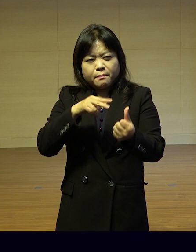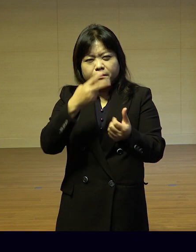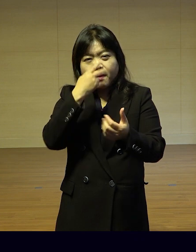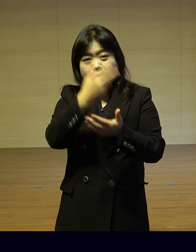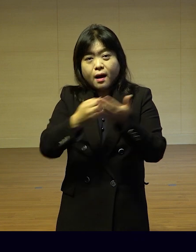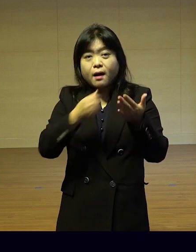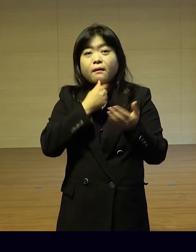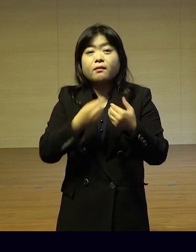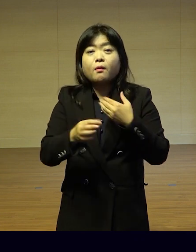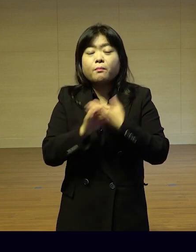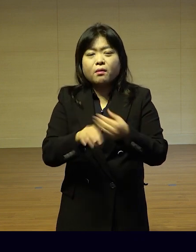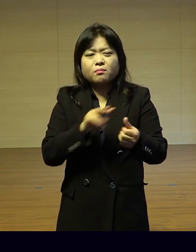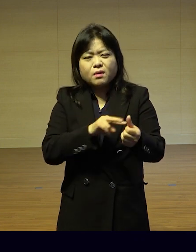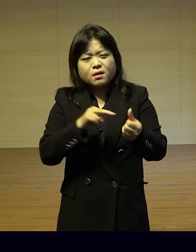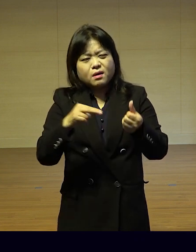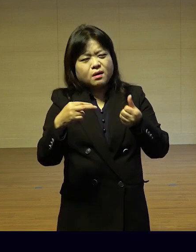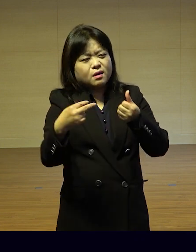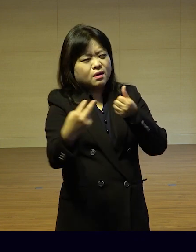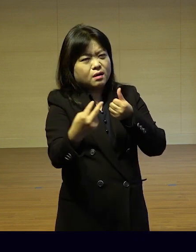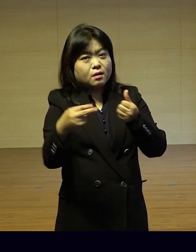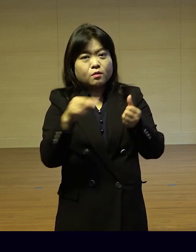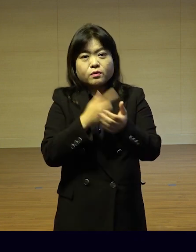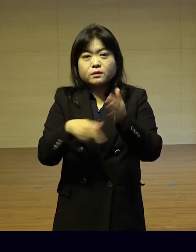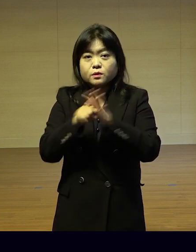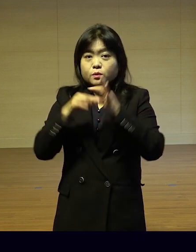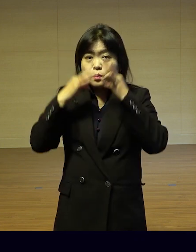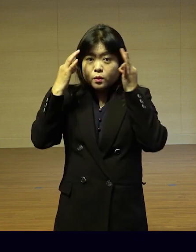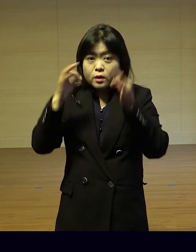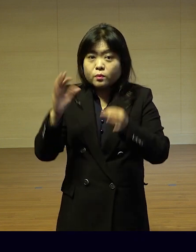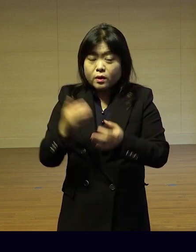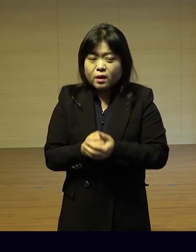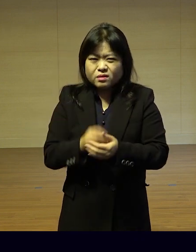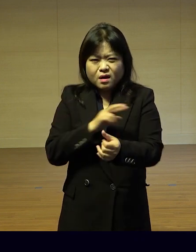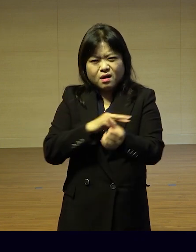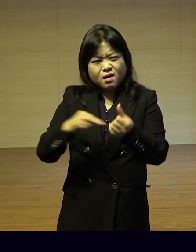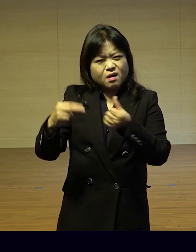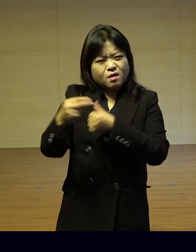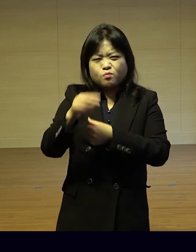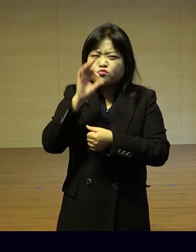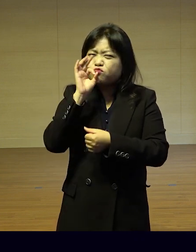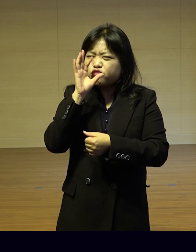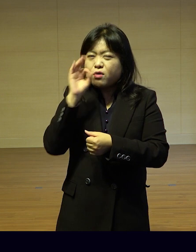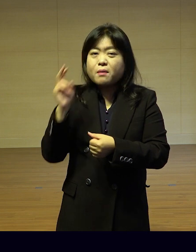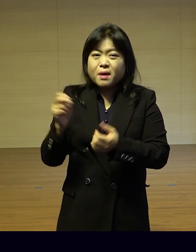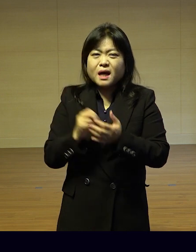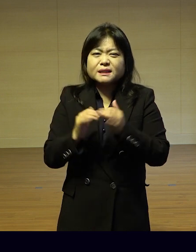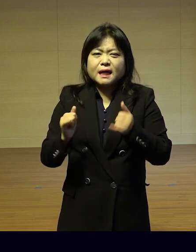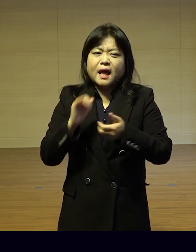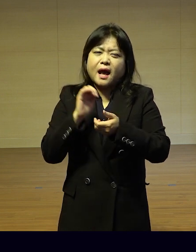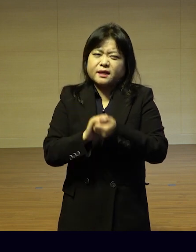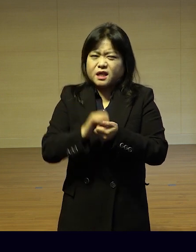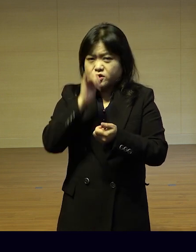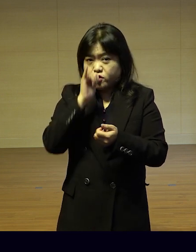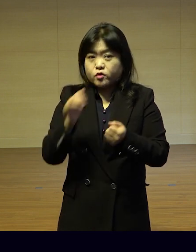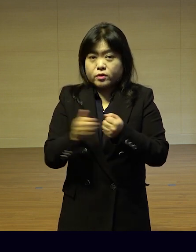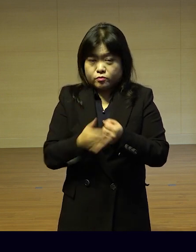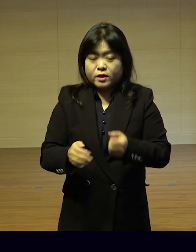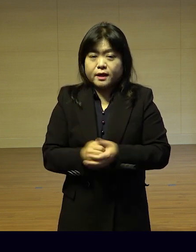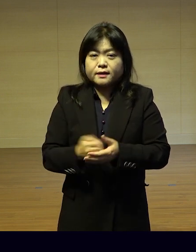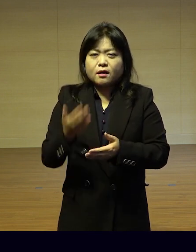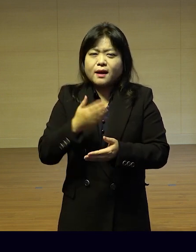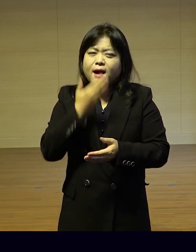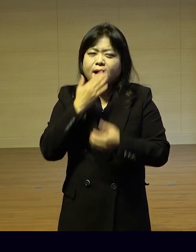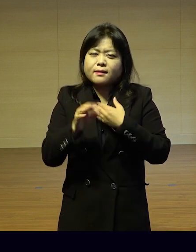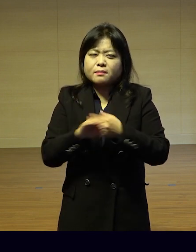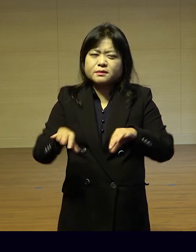한 모든 면에서 보려고 노력해야 합니다. 물론 모든 면에서 다 볼 수는 없을 것입니다. 인간의 한계 때문에. 근데 될